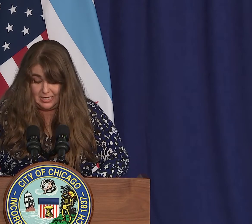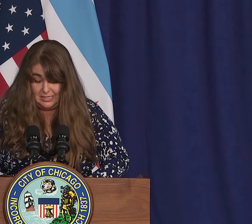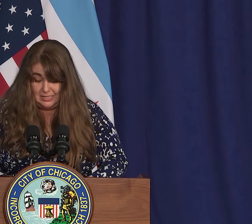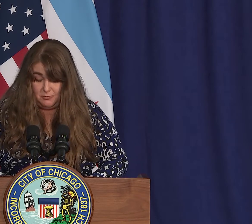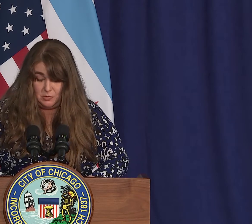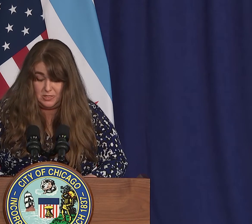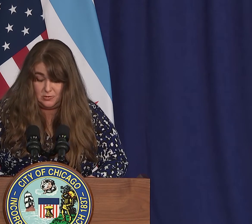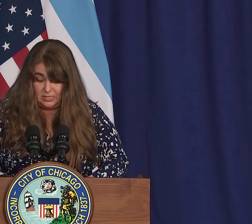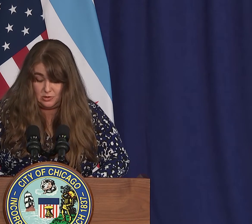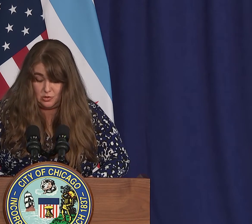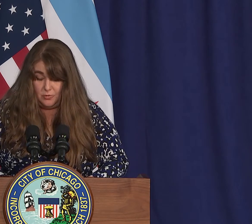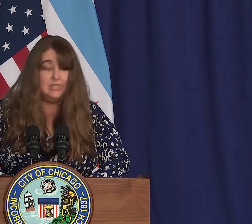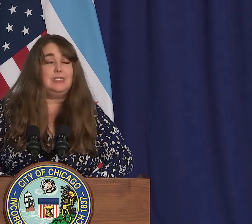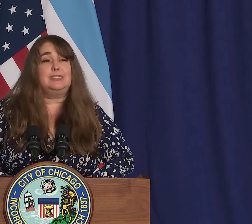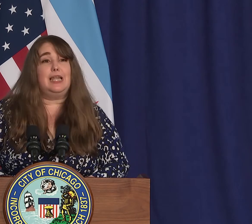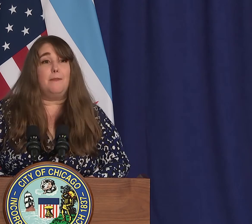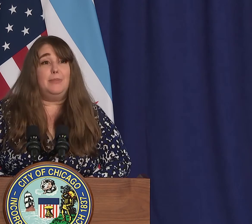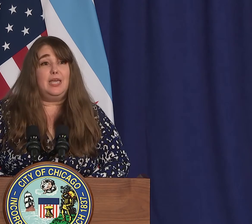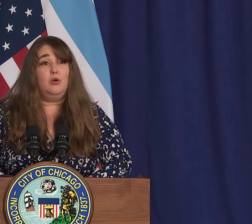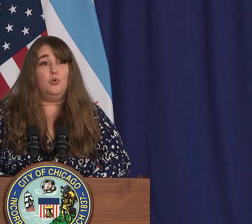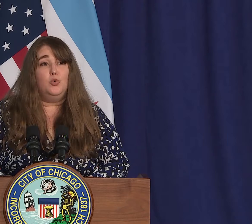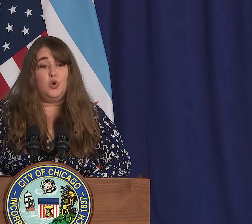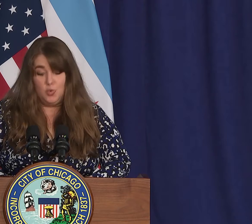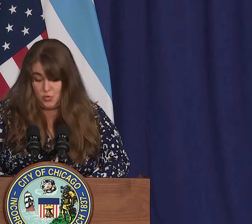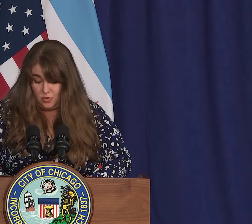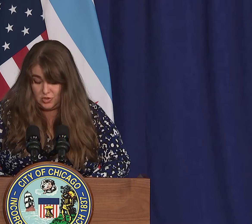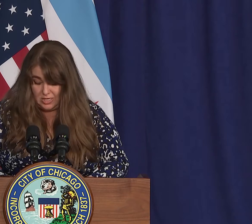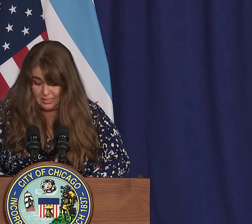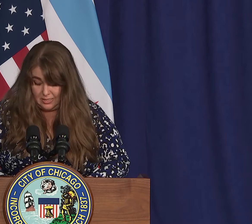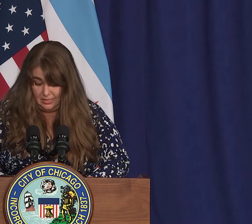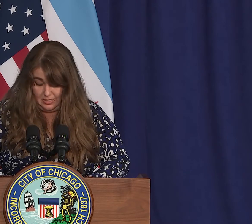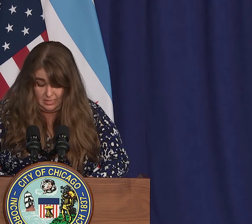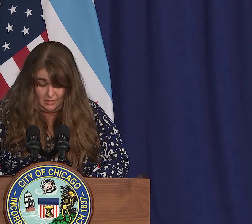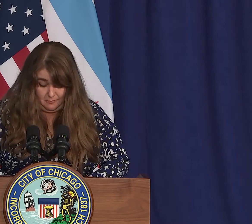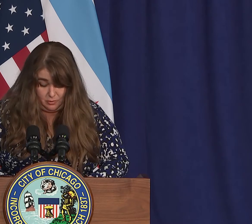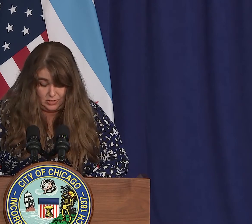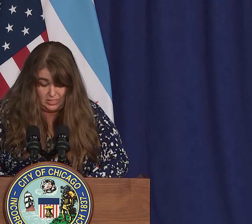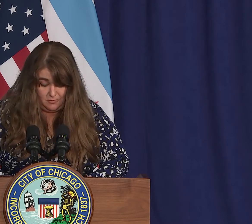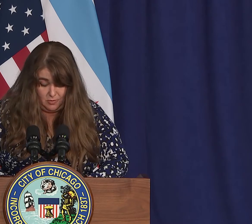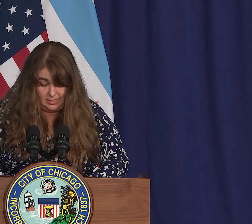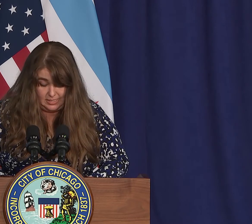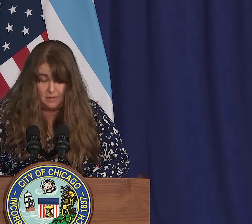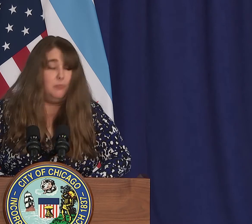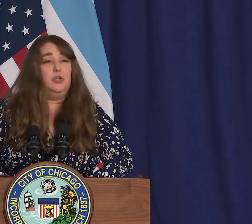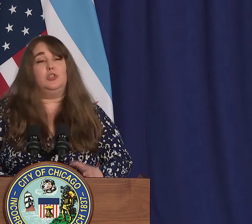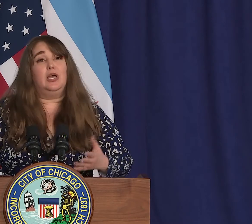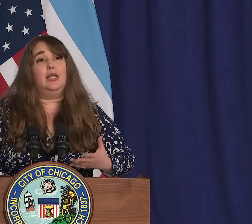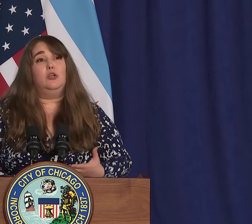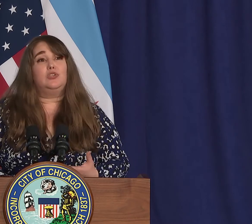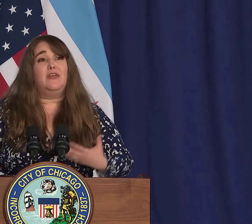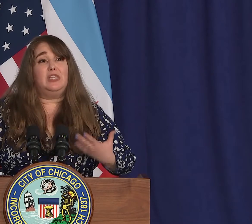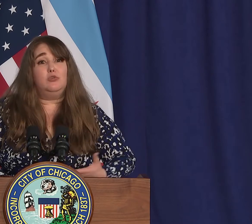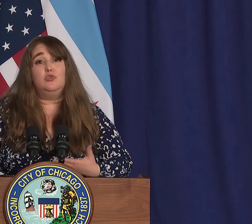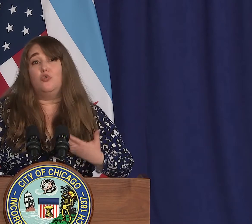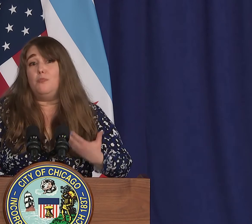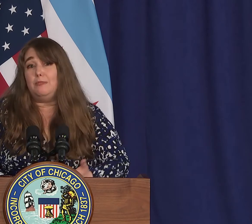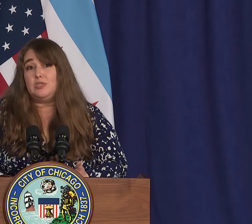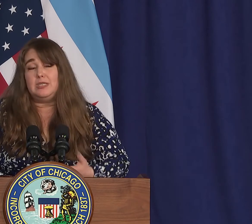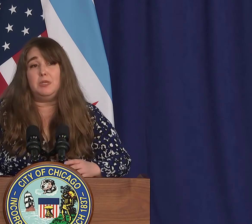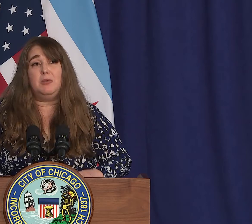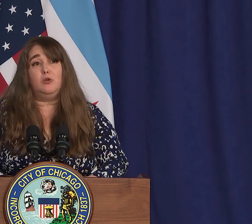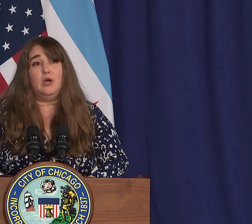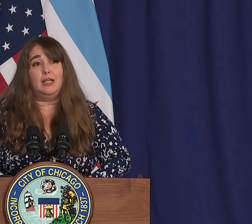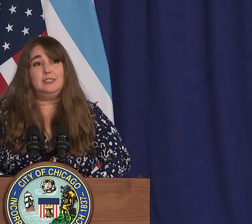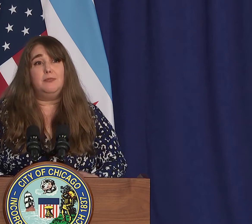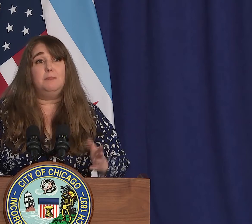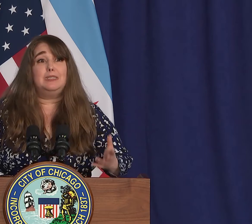las variantes que hemos visto en estos jóvenes es de la B117. Positivo es que, bueno, ya los latinos no ocupamos